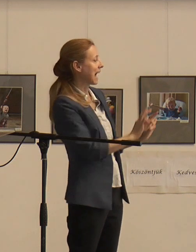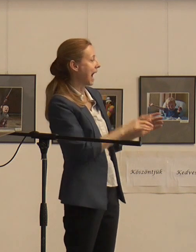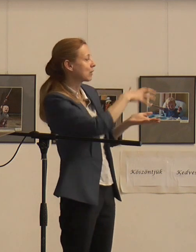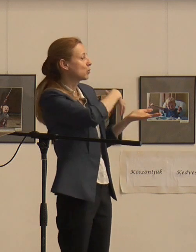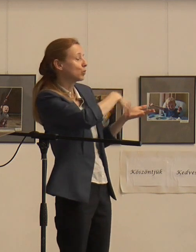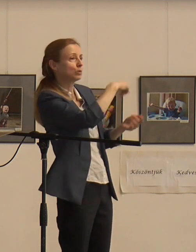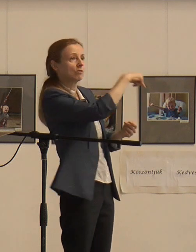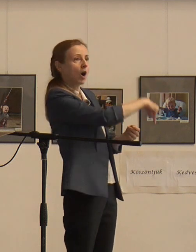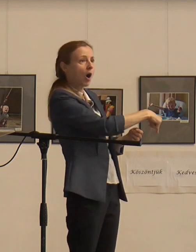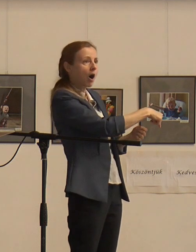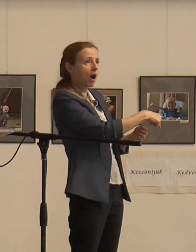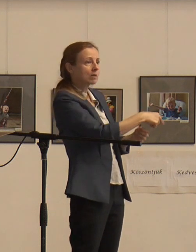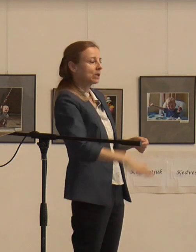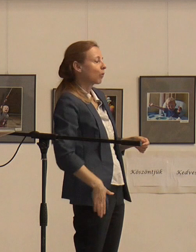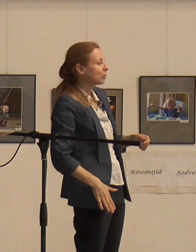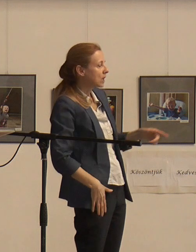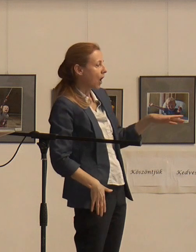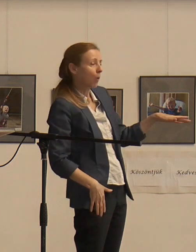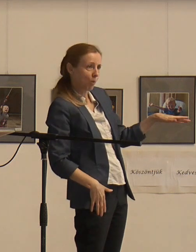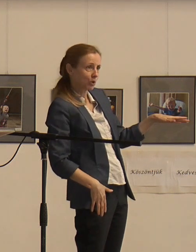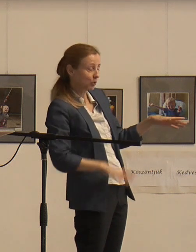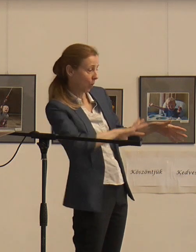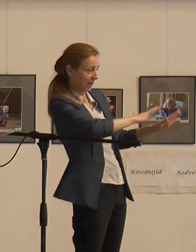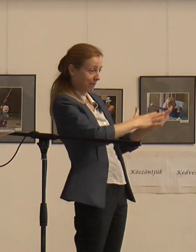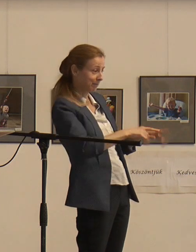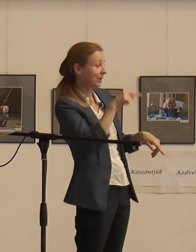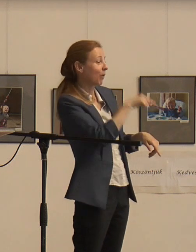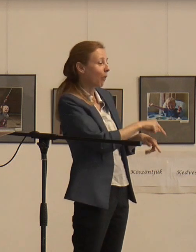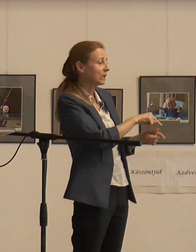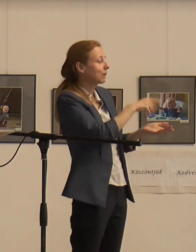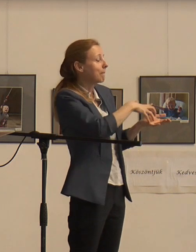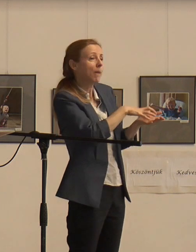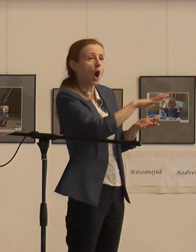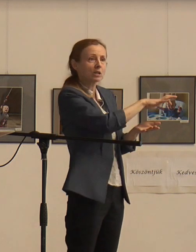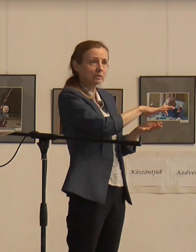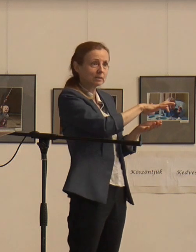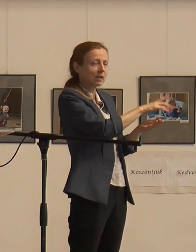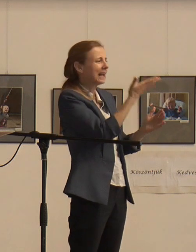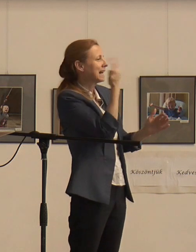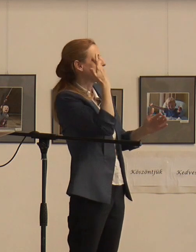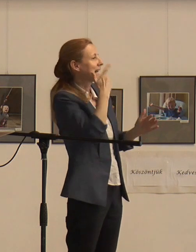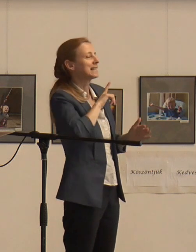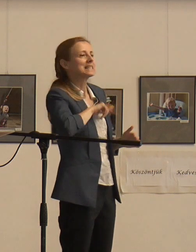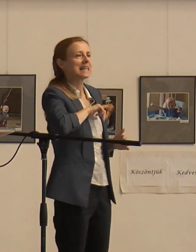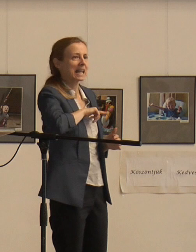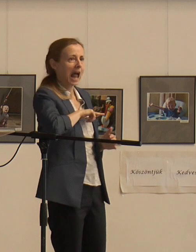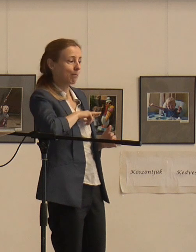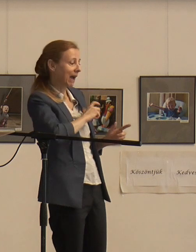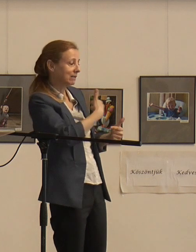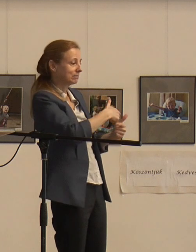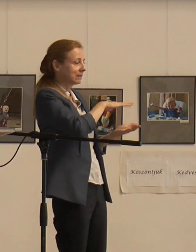udvarán komondor hentelek. És ott a park, a régi szerelmek